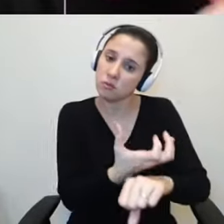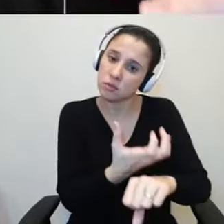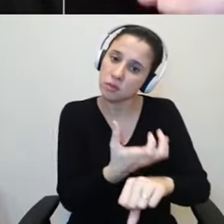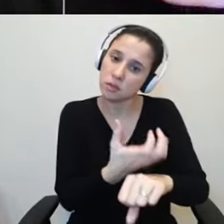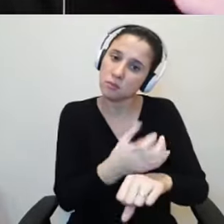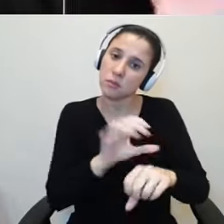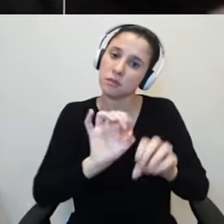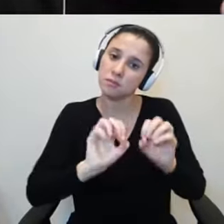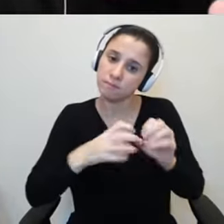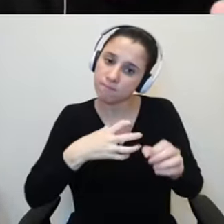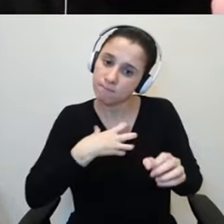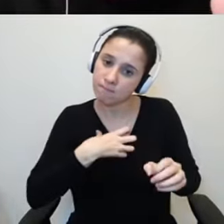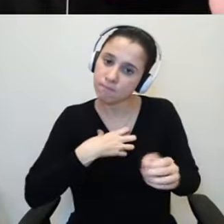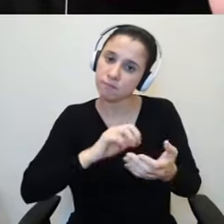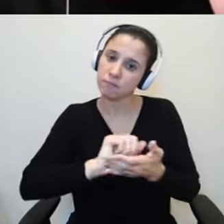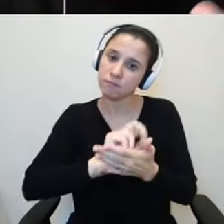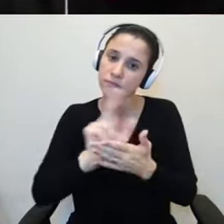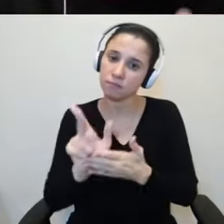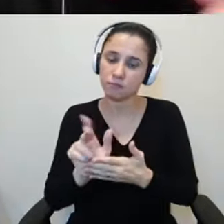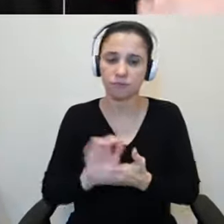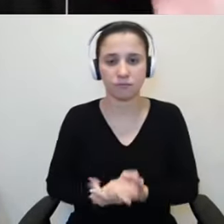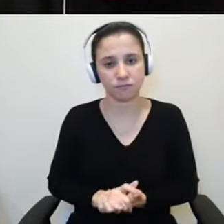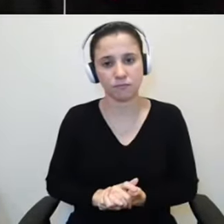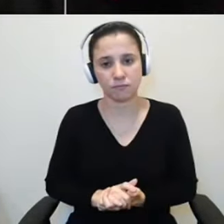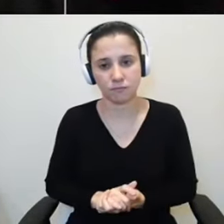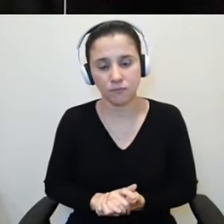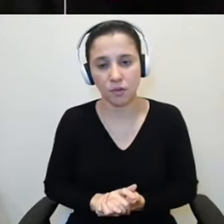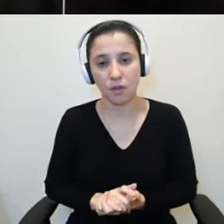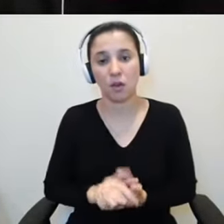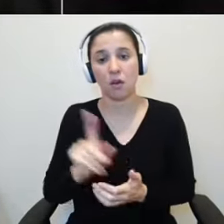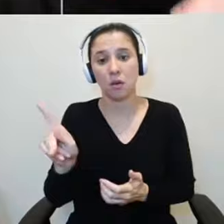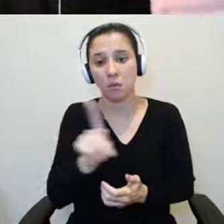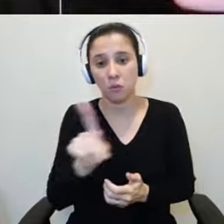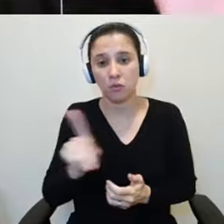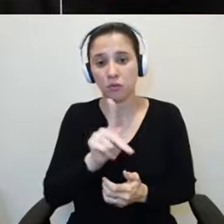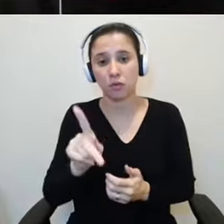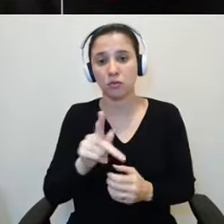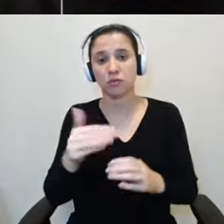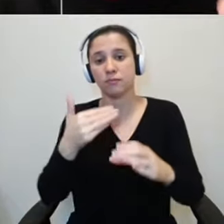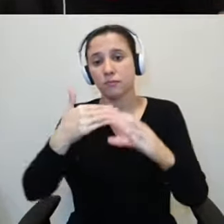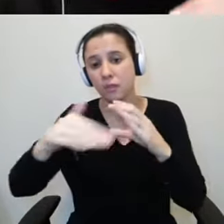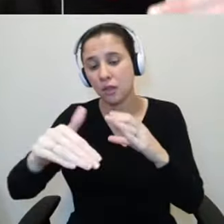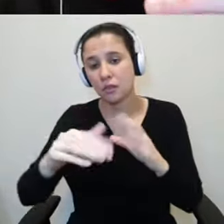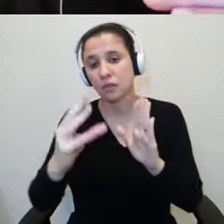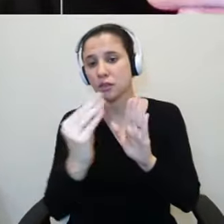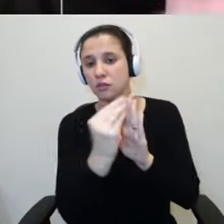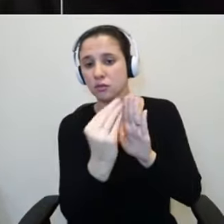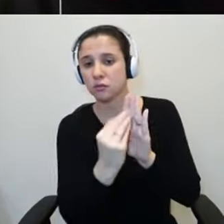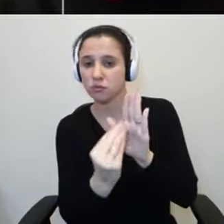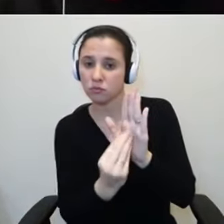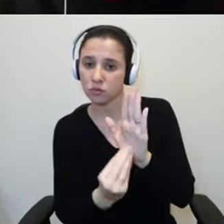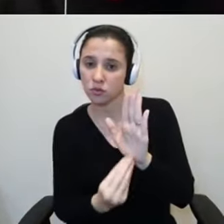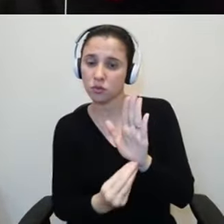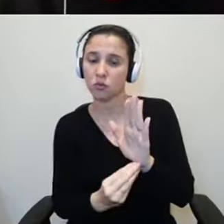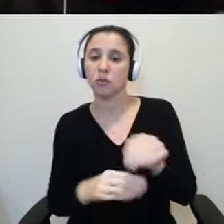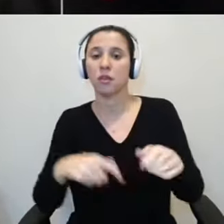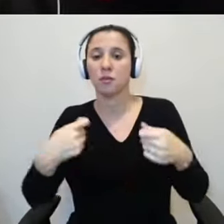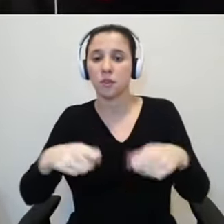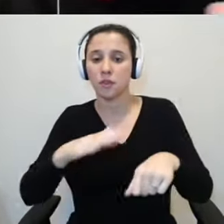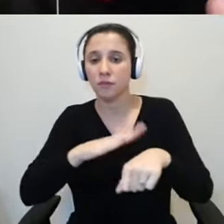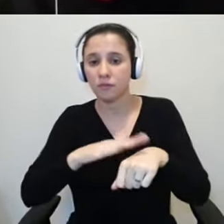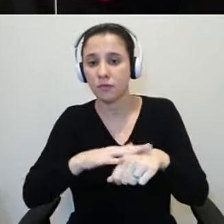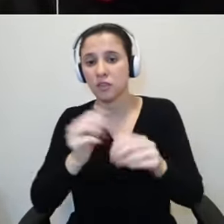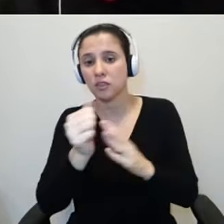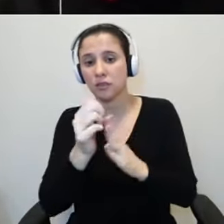professores vão mandar o conteúdo, fazer as atividades, estar tá disponível para tirar dúvida, fazer uma apresentação e vão